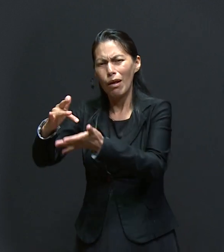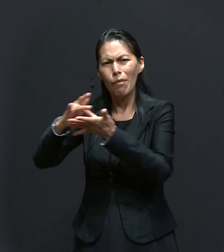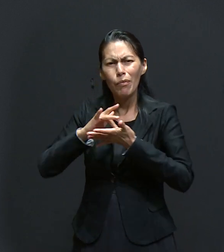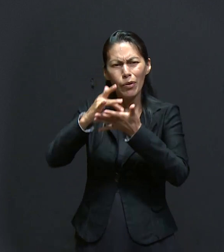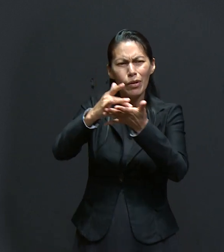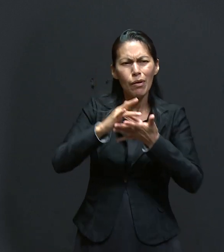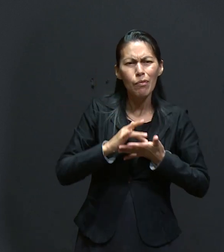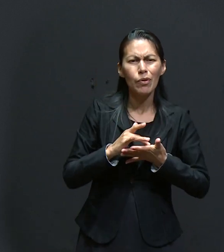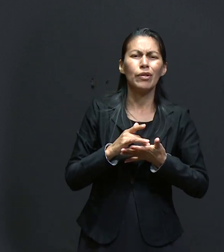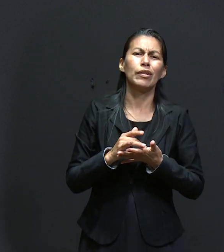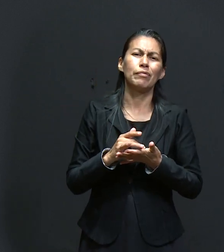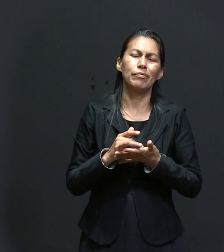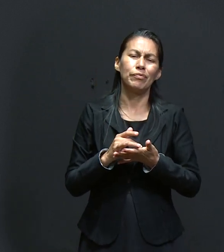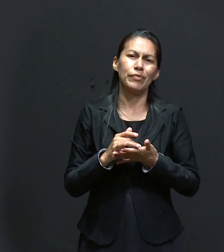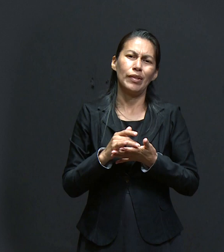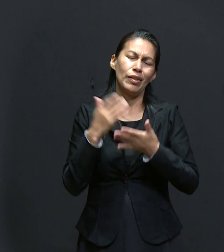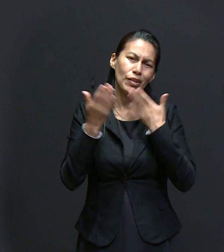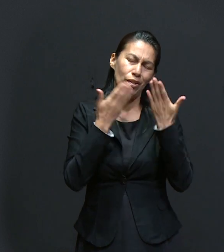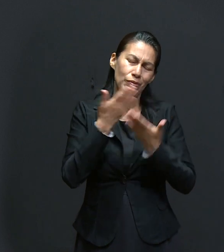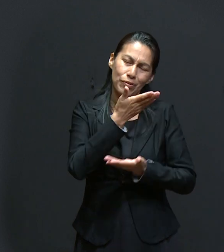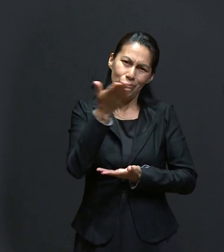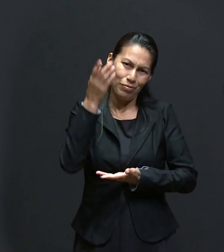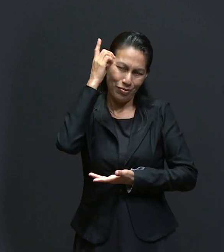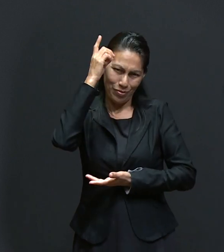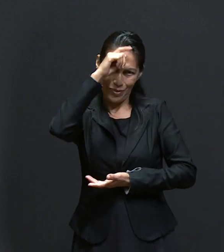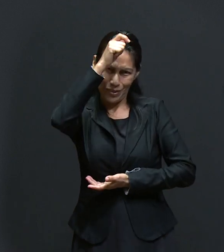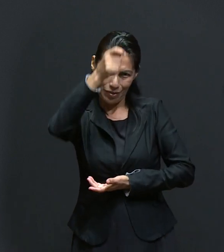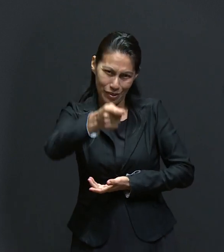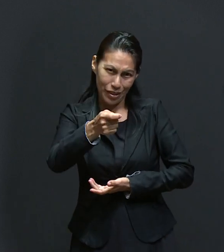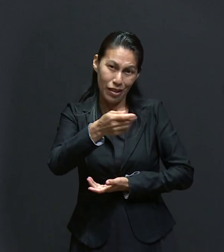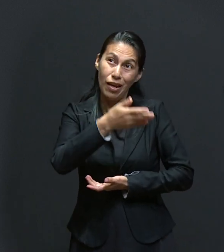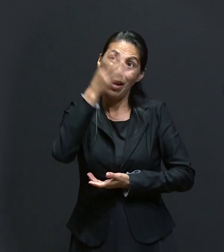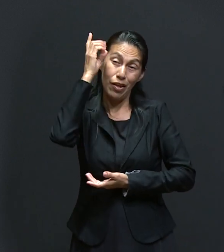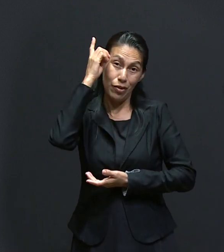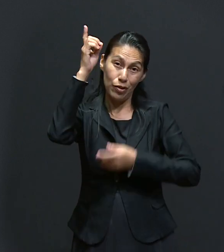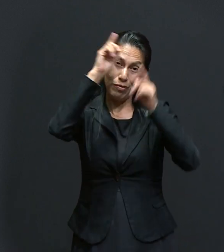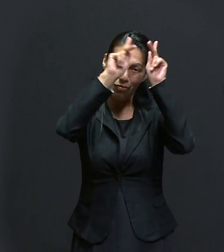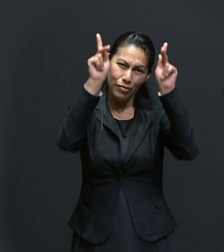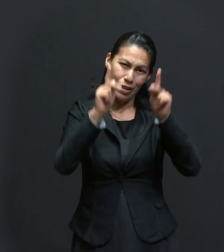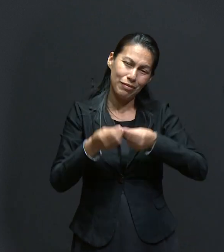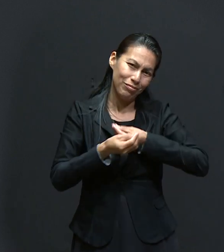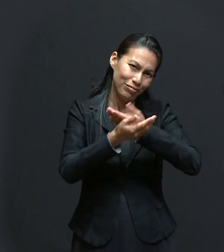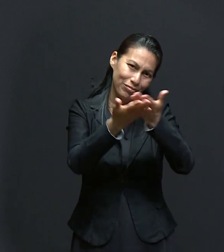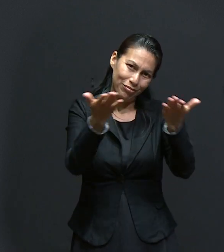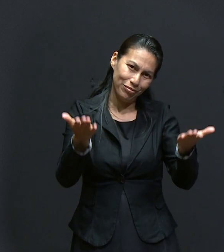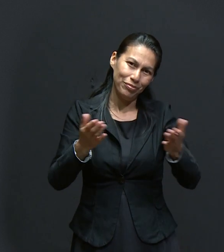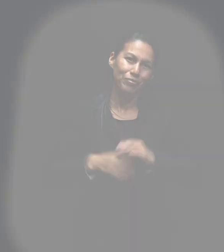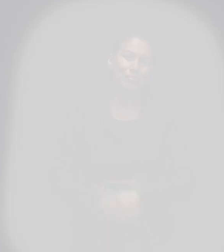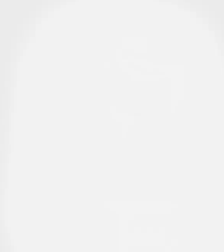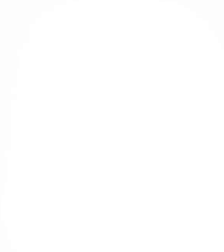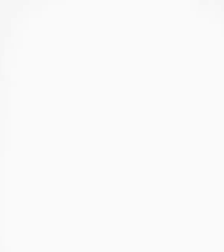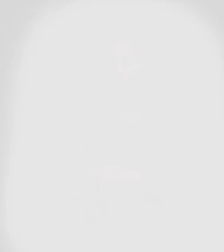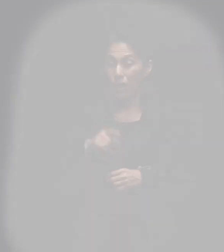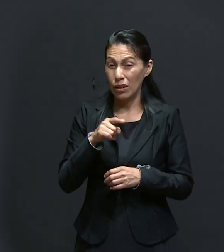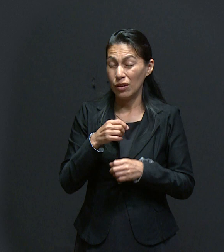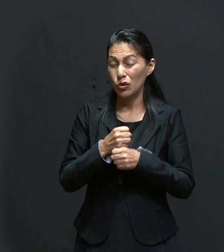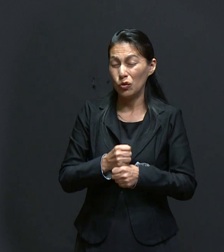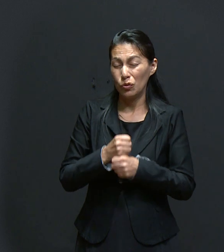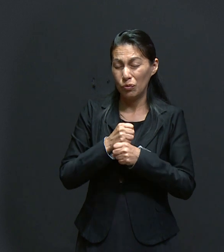educativo de nuestros estudiantes les decíamos bendiciones de dios y un cielo de paz sobre ustedes